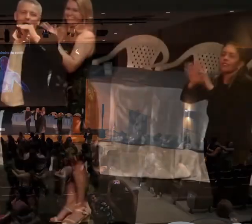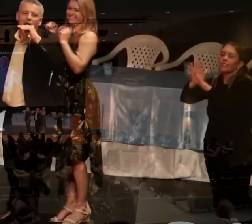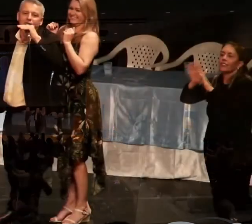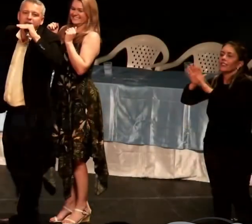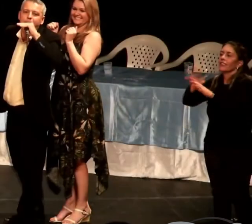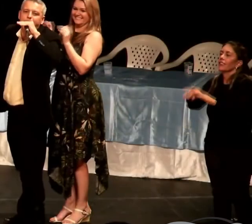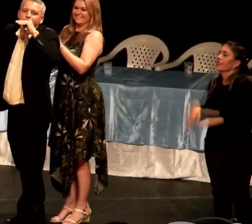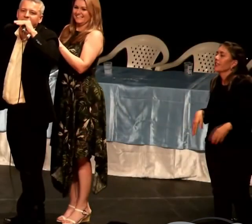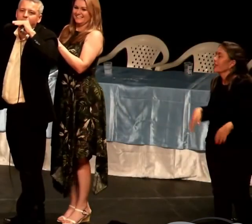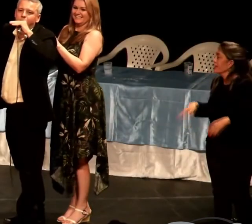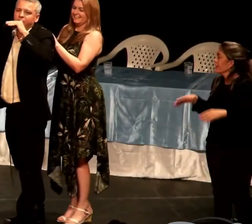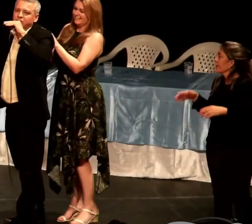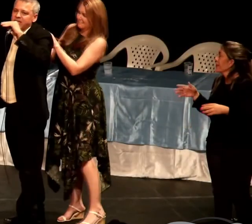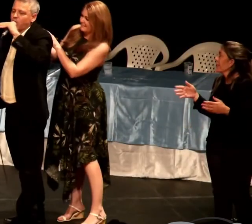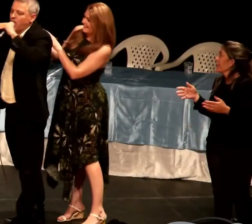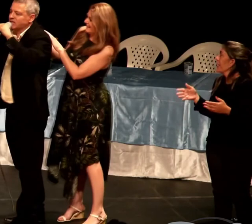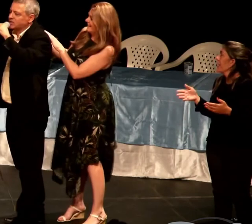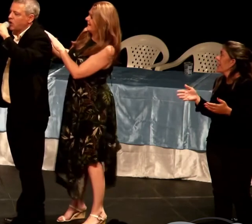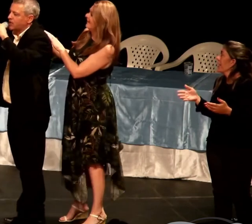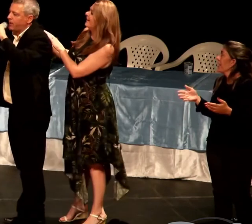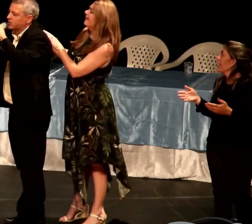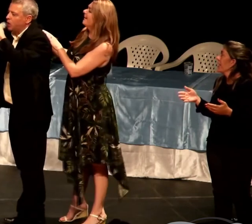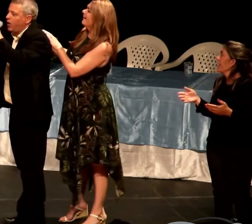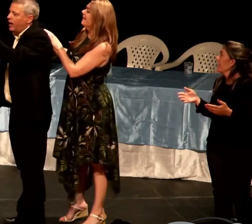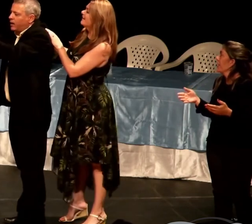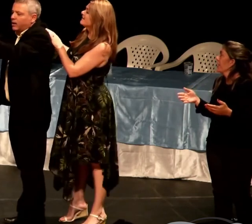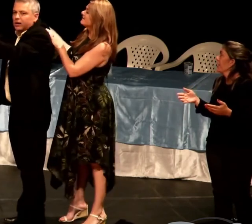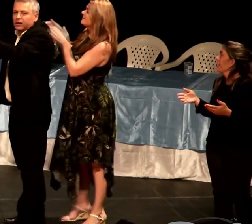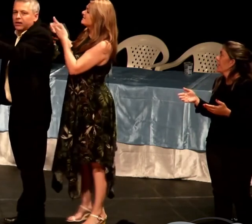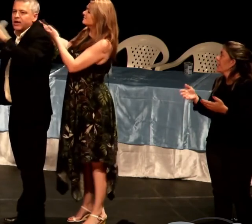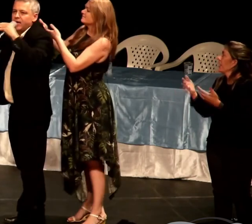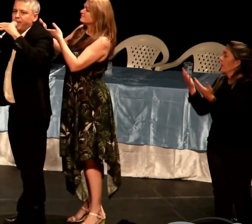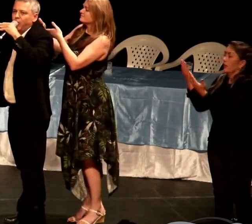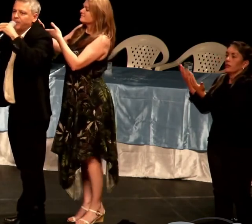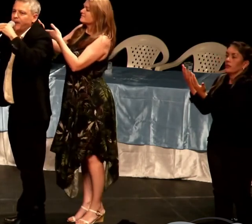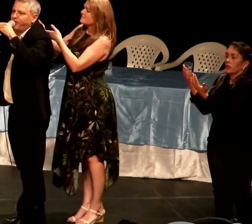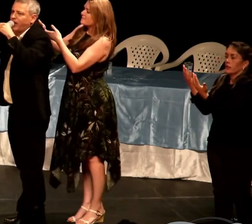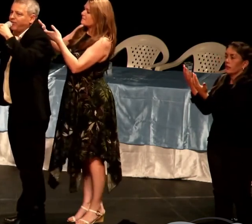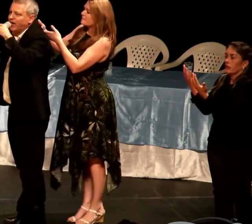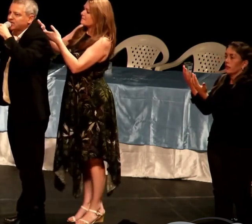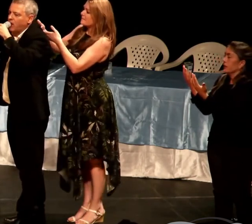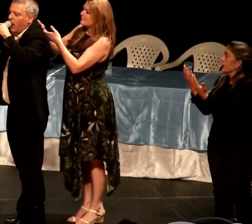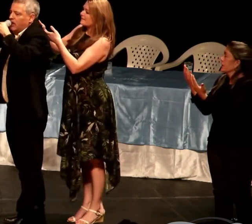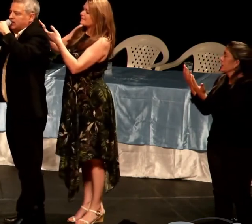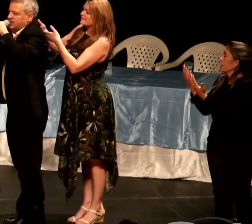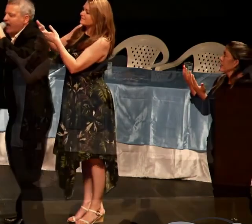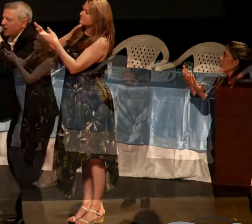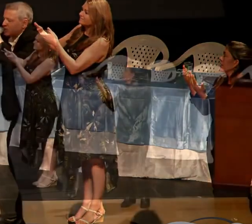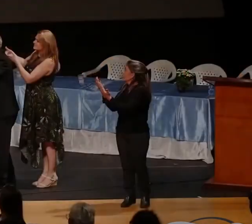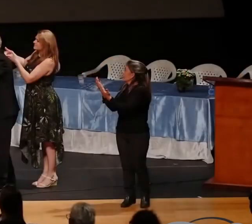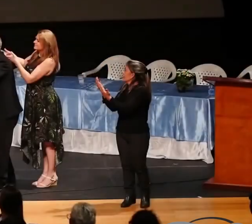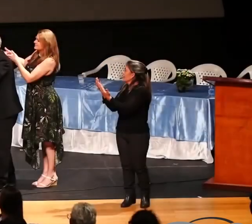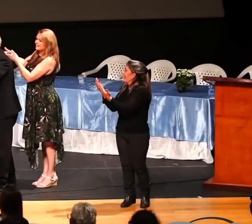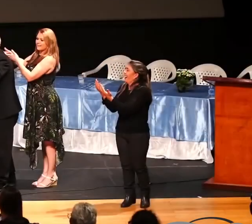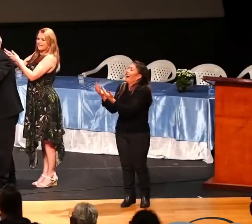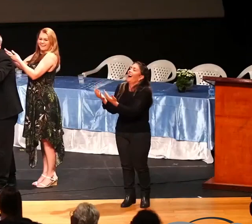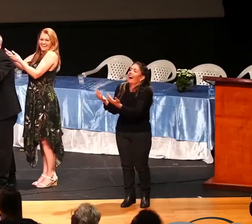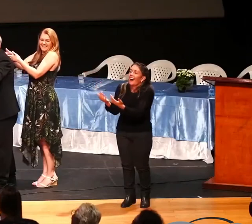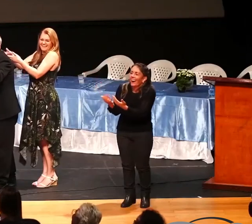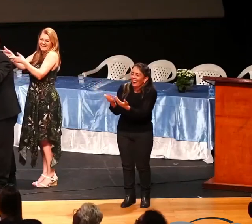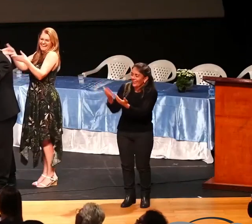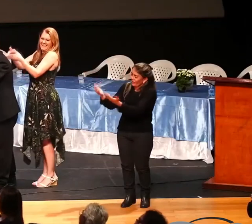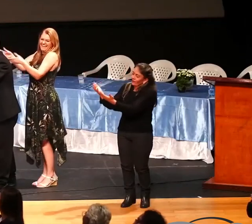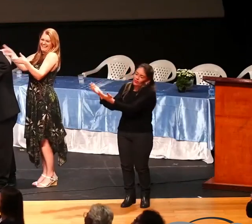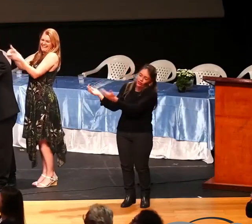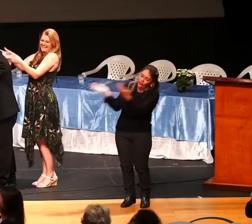Agora, vira a palma da mão para você, encosta nas costas da pessoa e puxa para fora e fala assim, sai desse corpo que não te pertence.